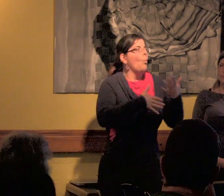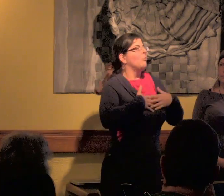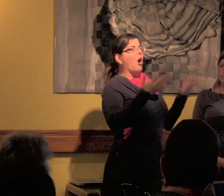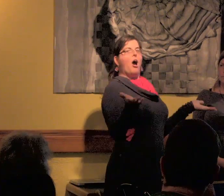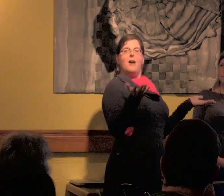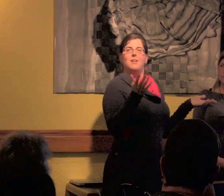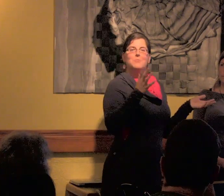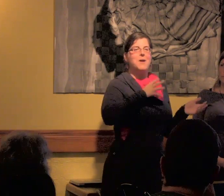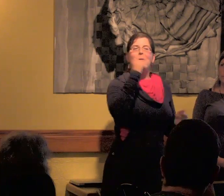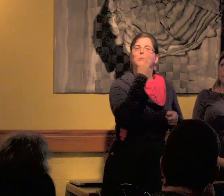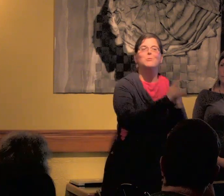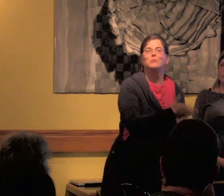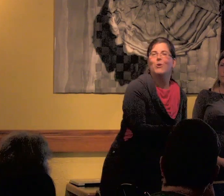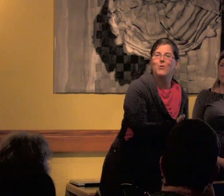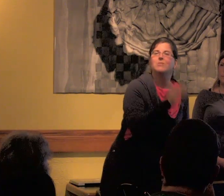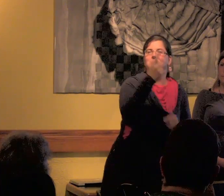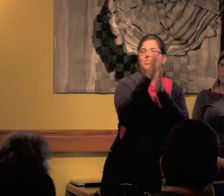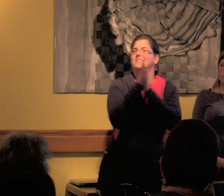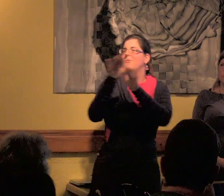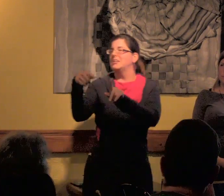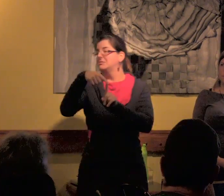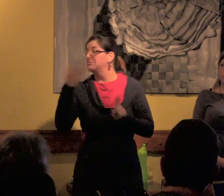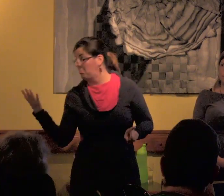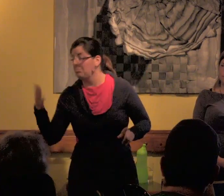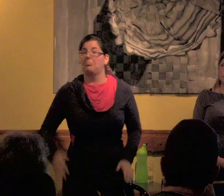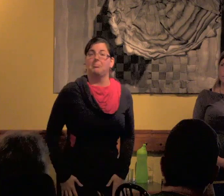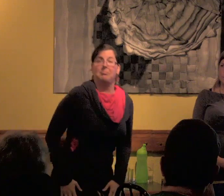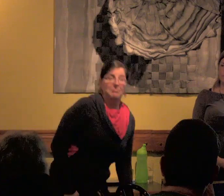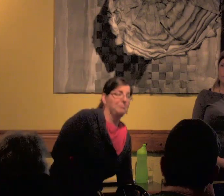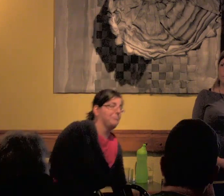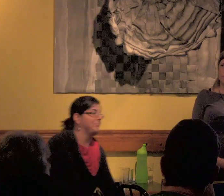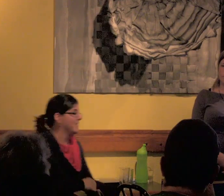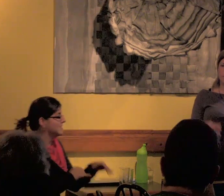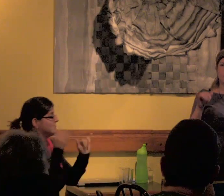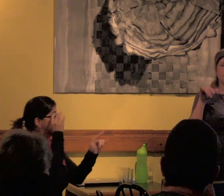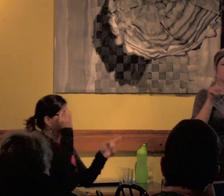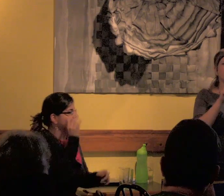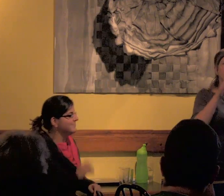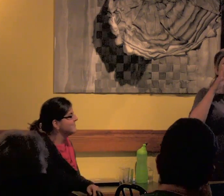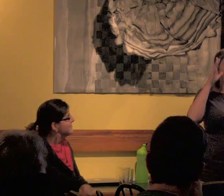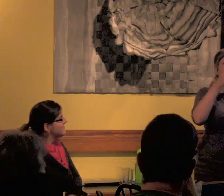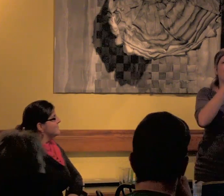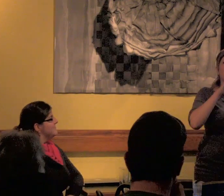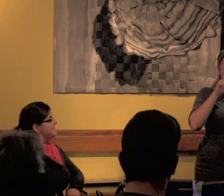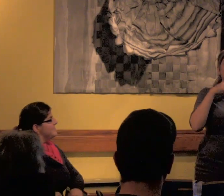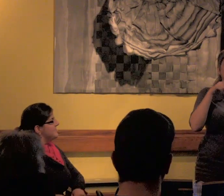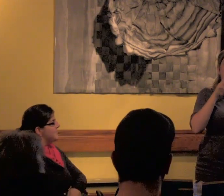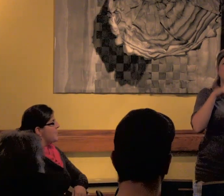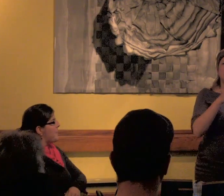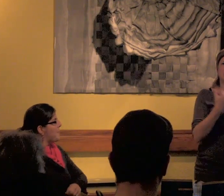justement de moins prêter attention à leur filtre social, mais ça fait en sorte que lorsqu'ils se retrouvent avec la communauté entendante, ils sont